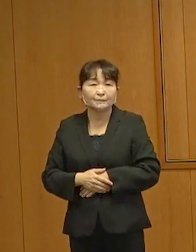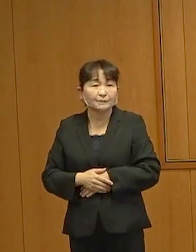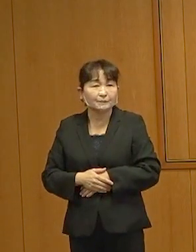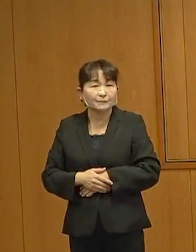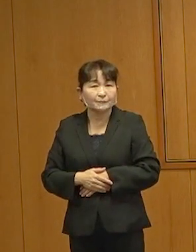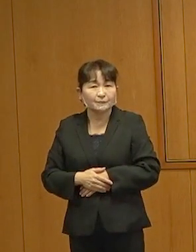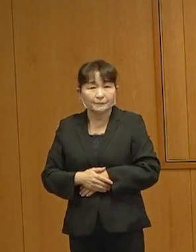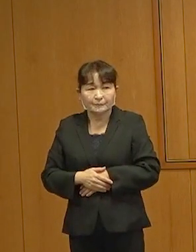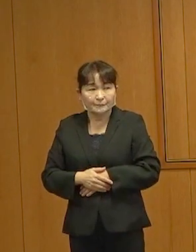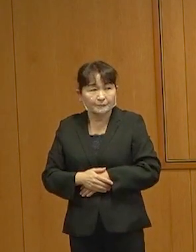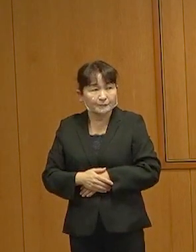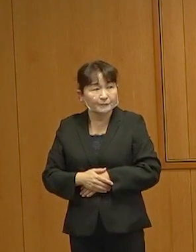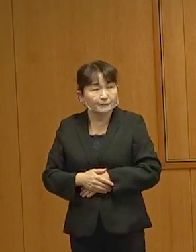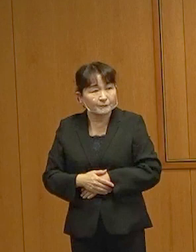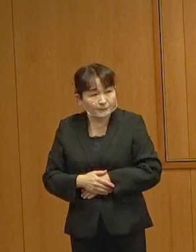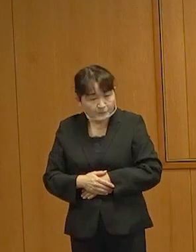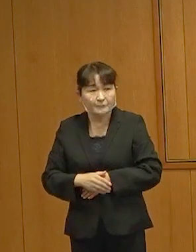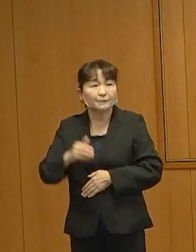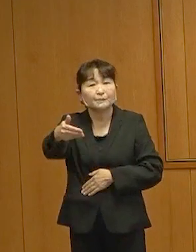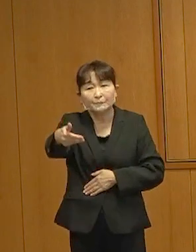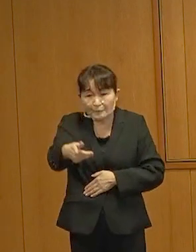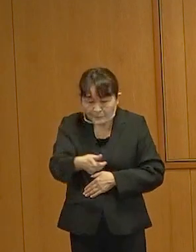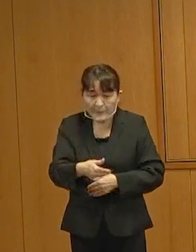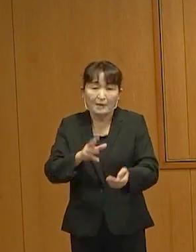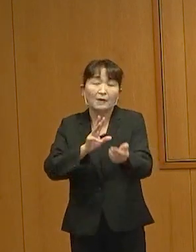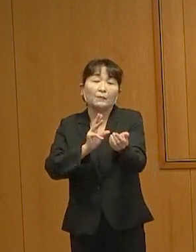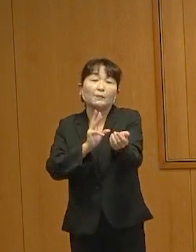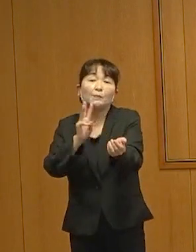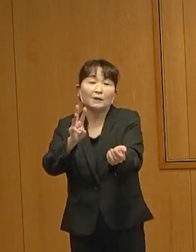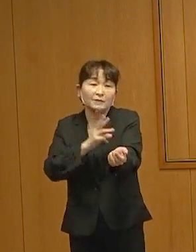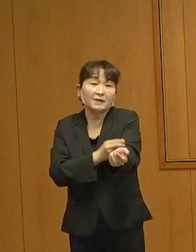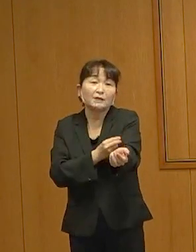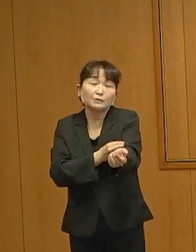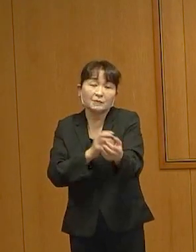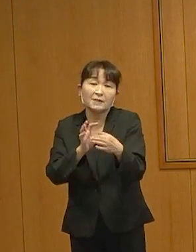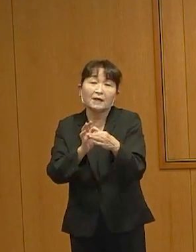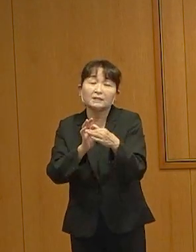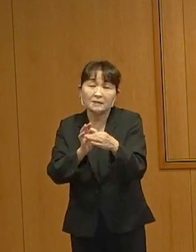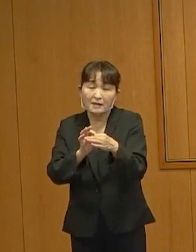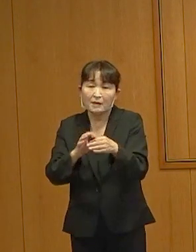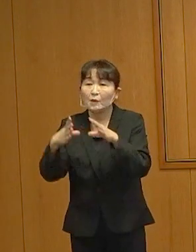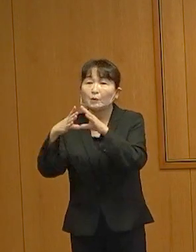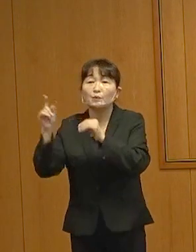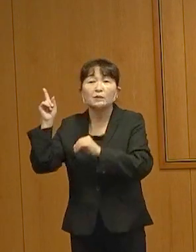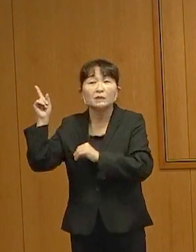すみません、ワクチン接種で、まあ、あと1点、まあ、国の方では、